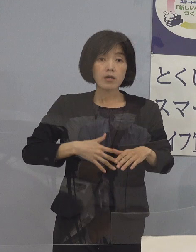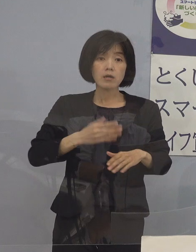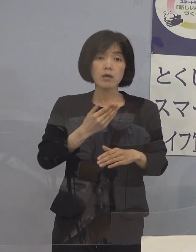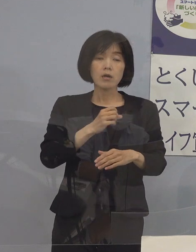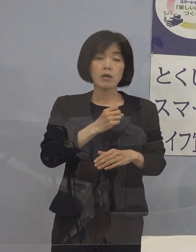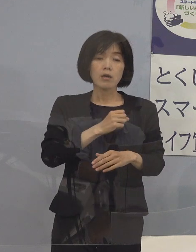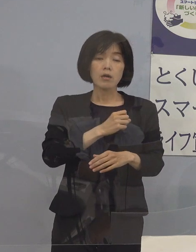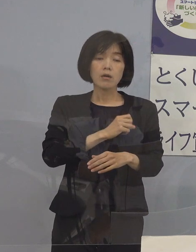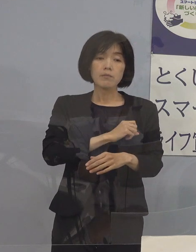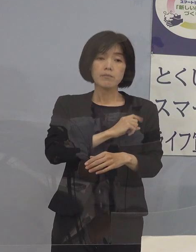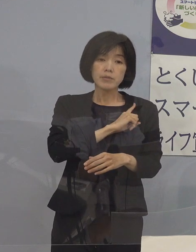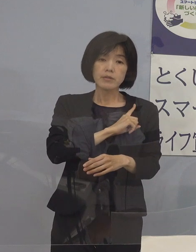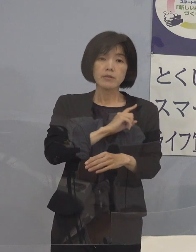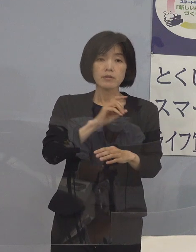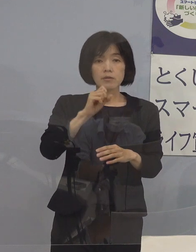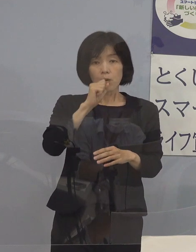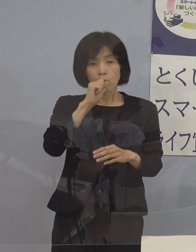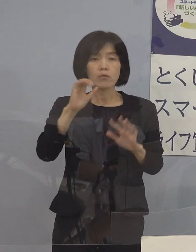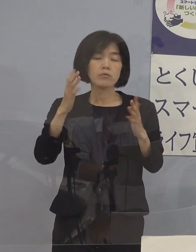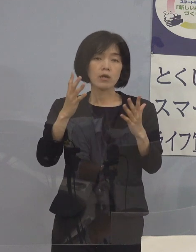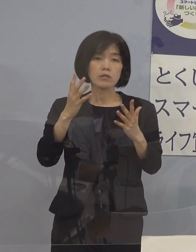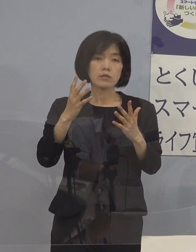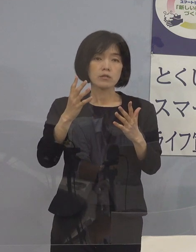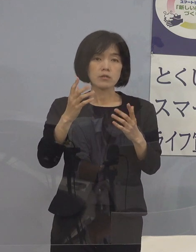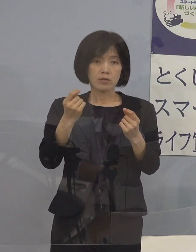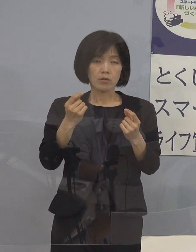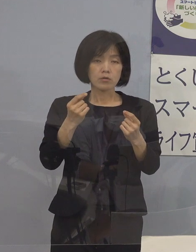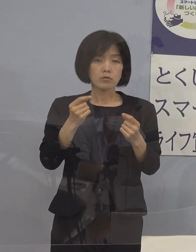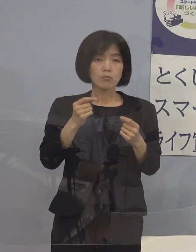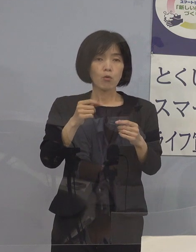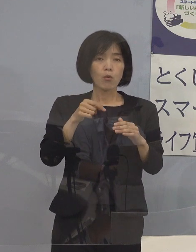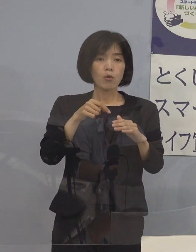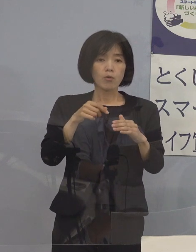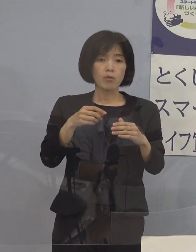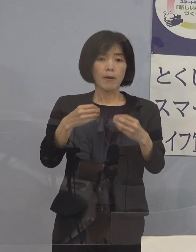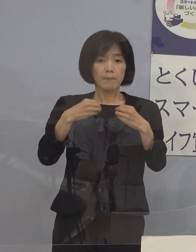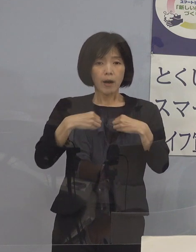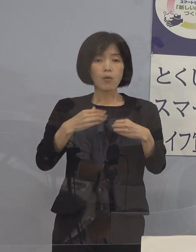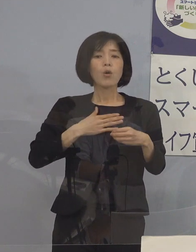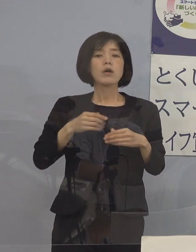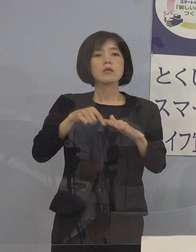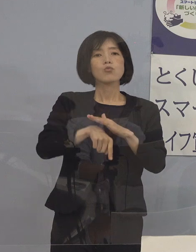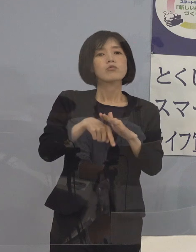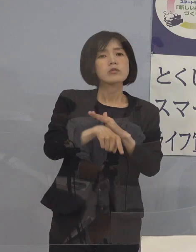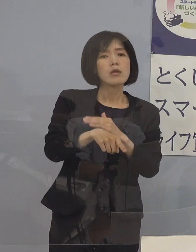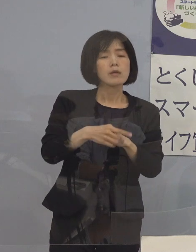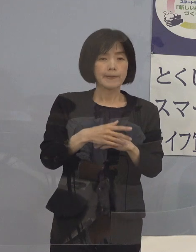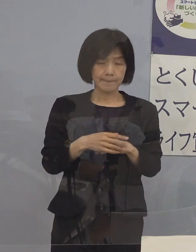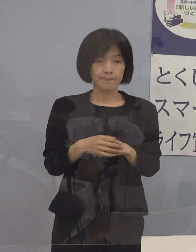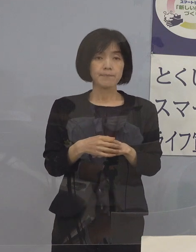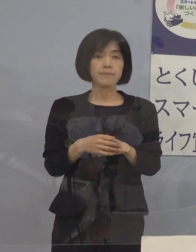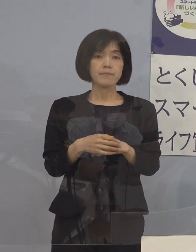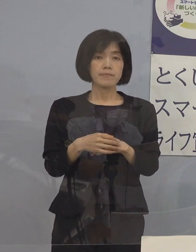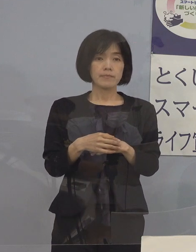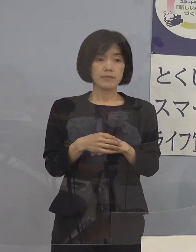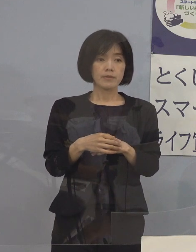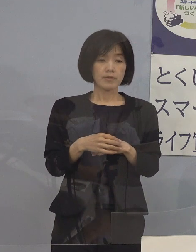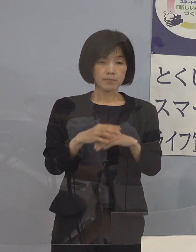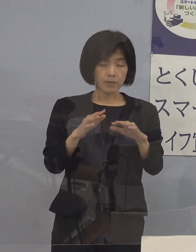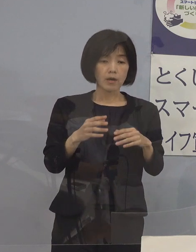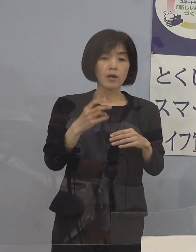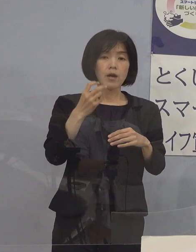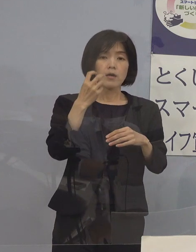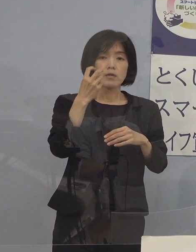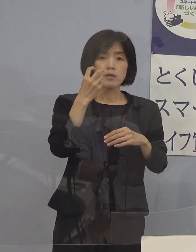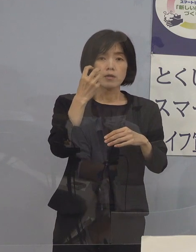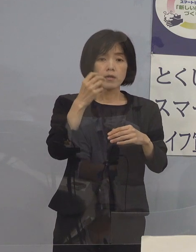けど、どういう形でこの検査というか、 はい、まあ、先ほど、調査感染経路を調査